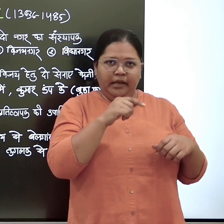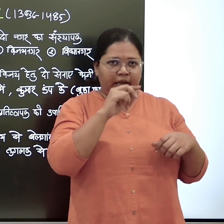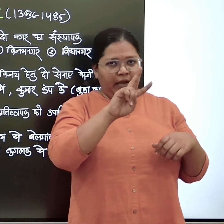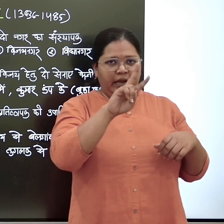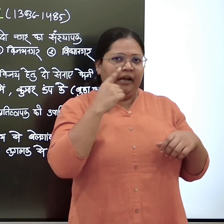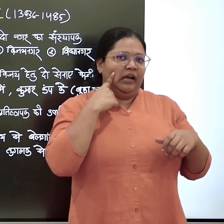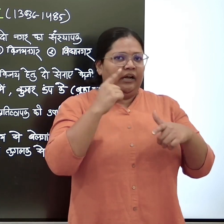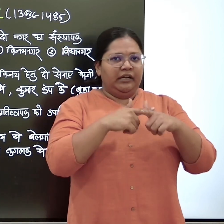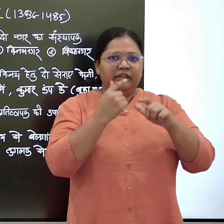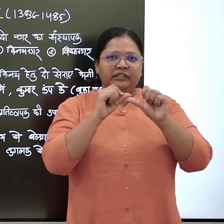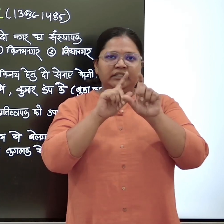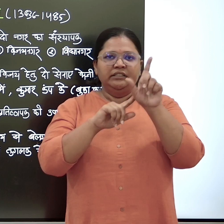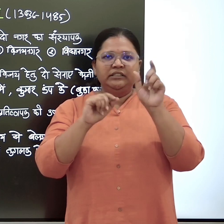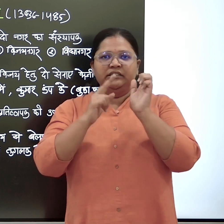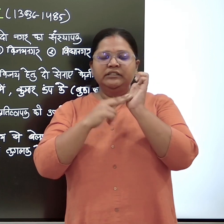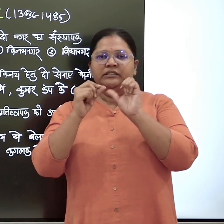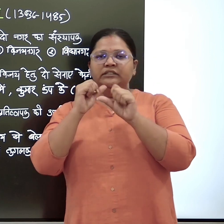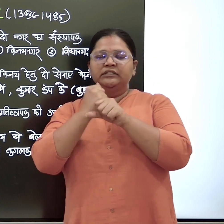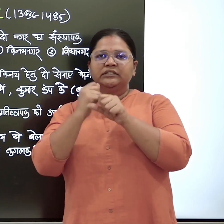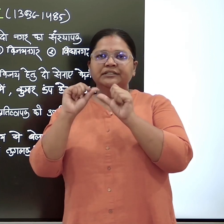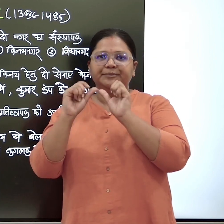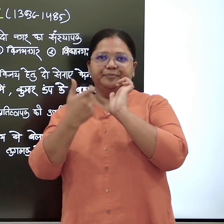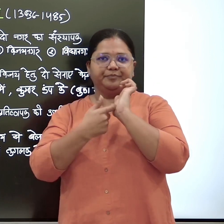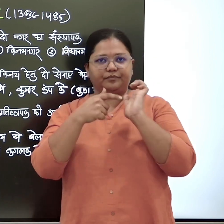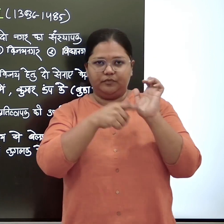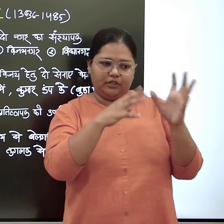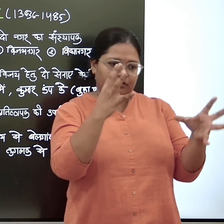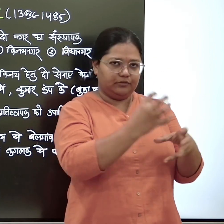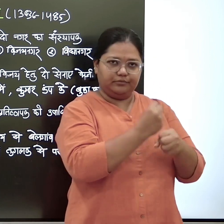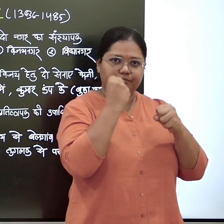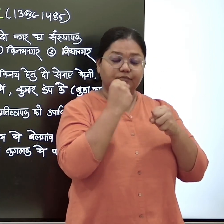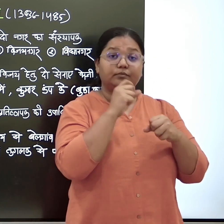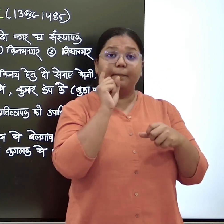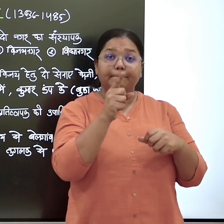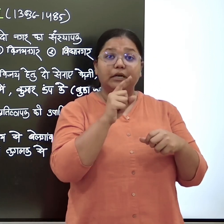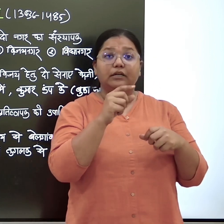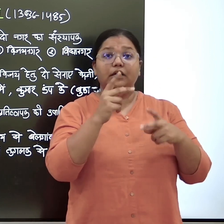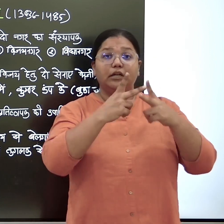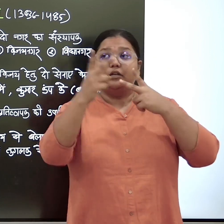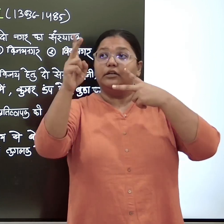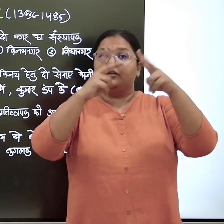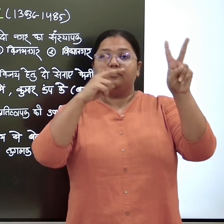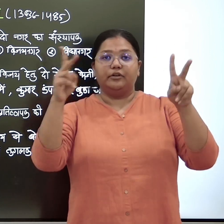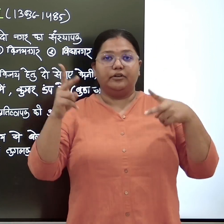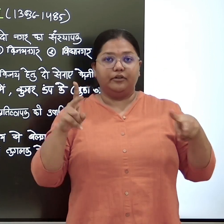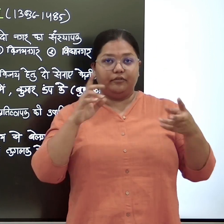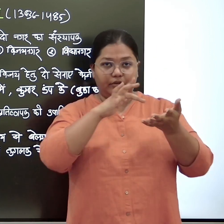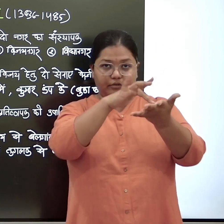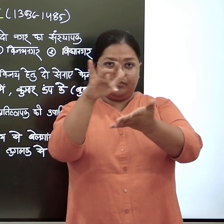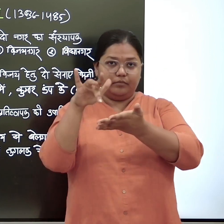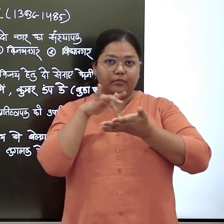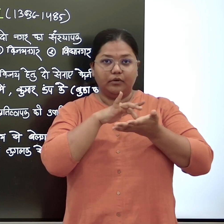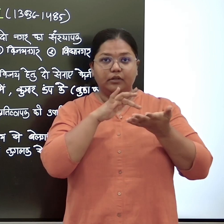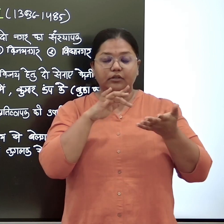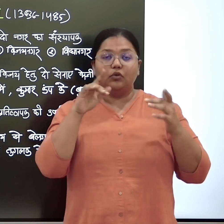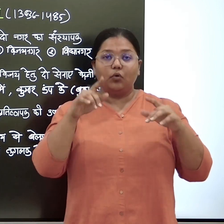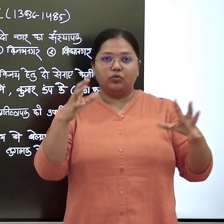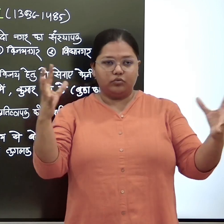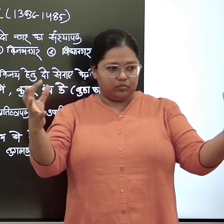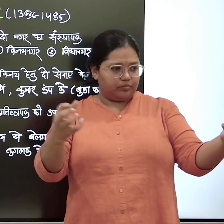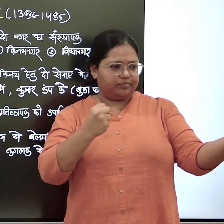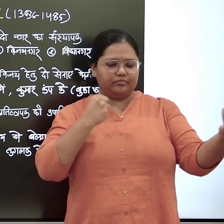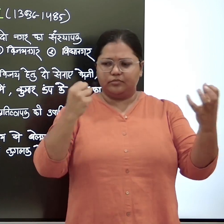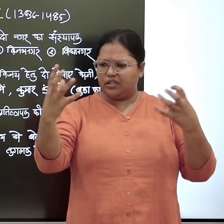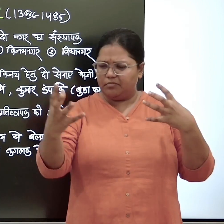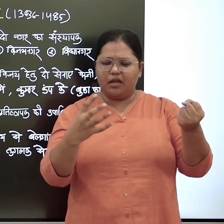है, है ना, अधीन करने का प्रयास करता है। तो हरिहर ने मदुरा विजय हेतु सेनाएं भेजी थी।